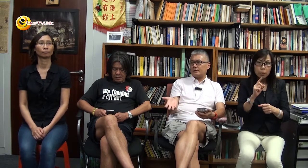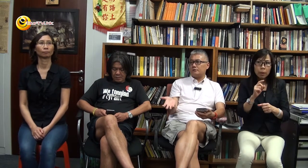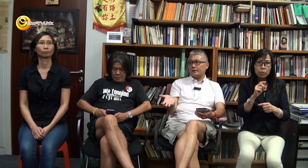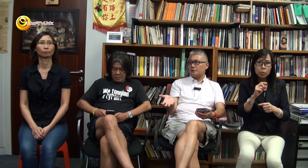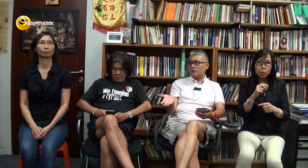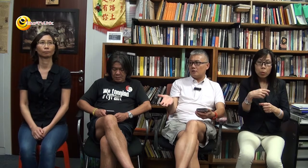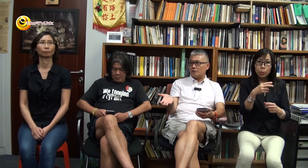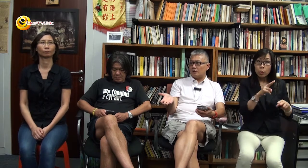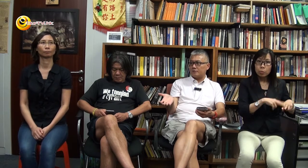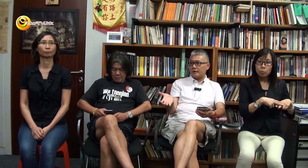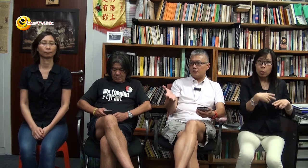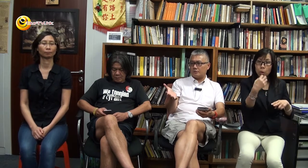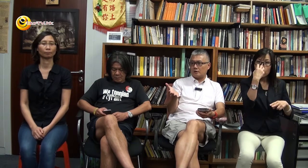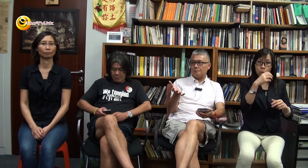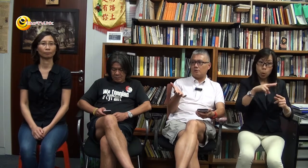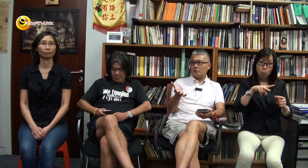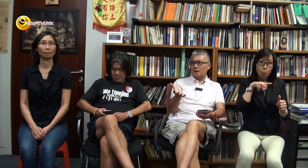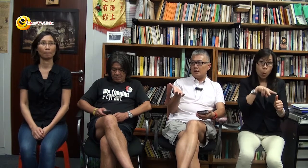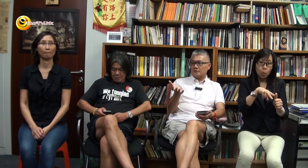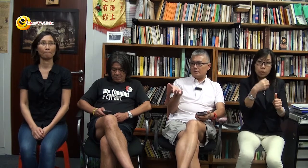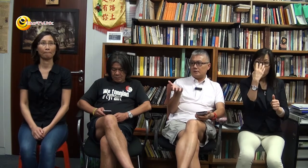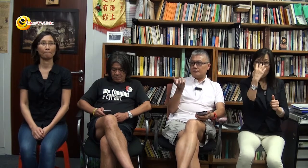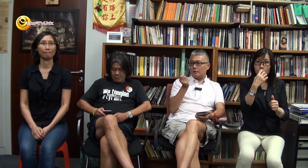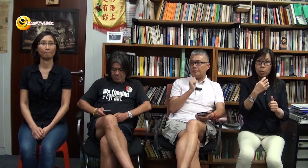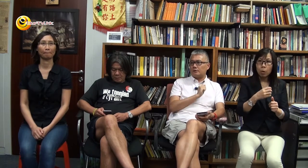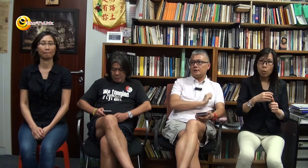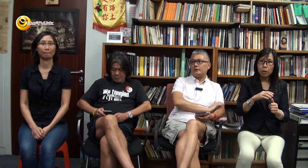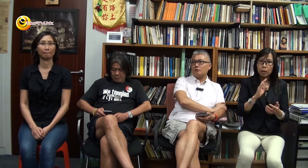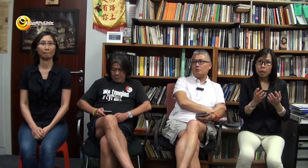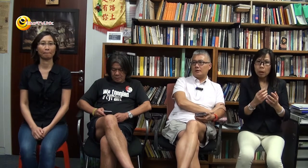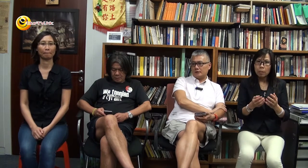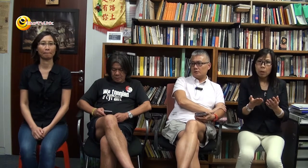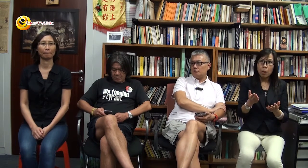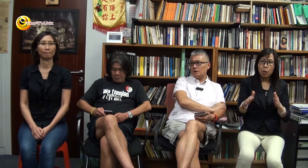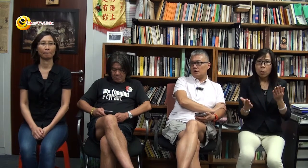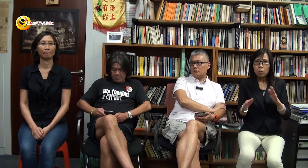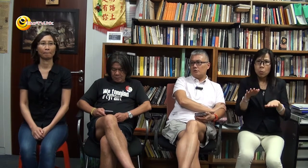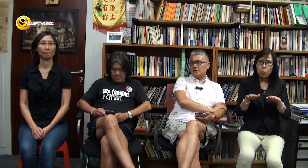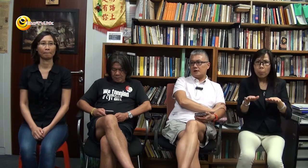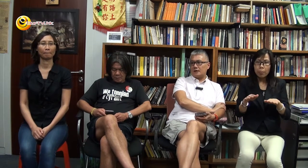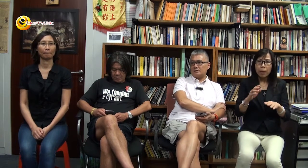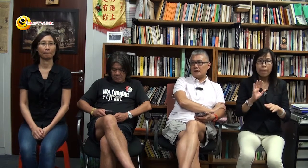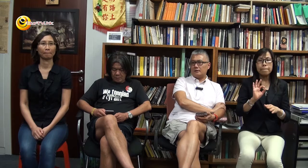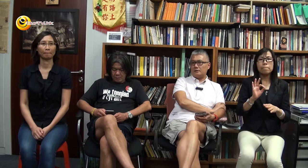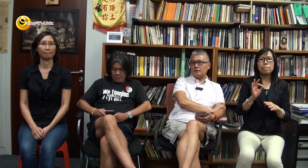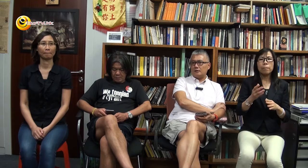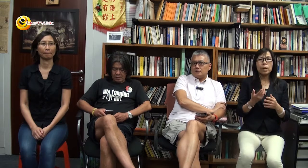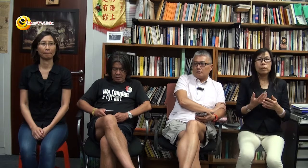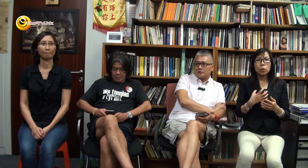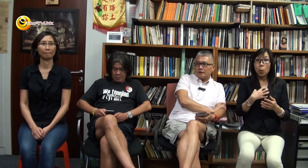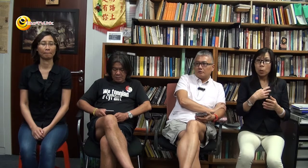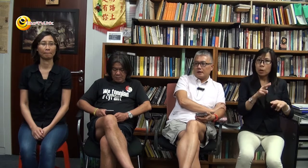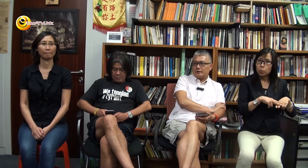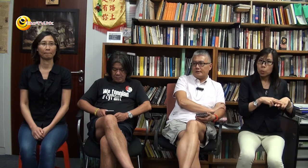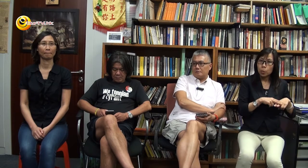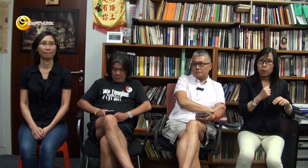制或者對於香港的即權力的佈局產生任何不穩定因素的話，亦都對於現在即你知道